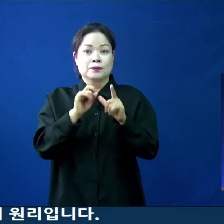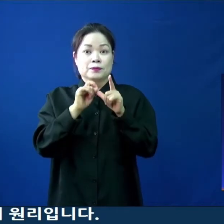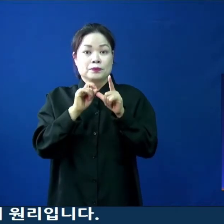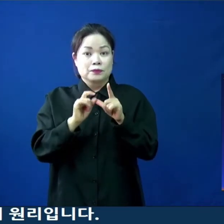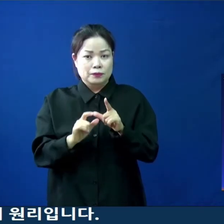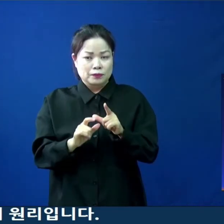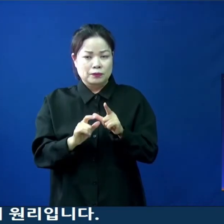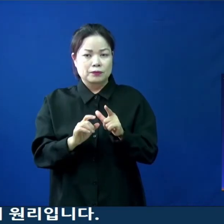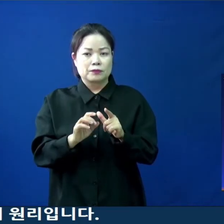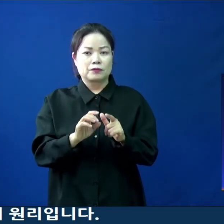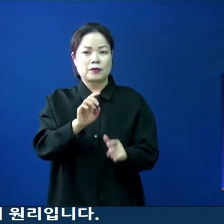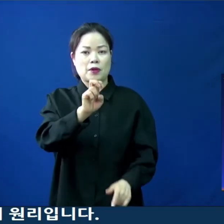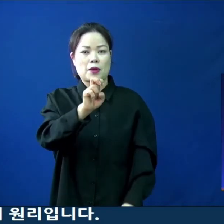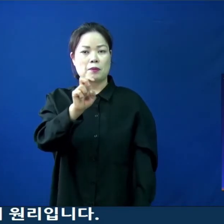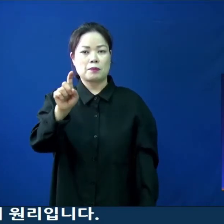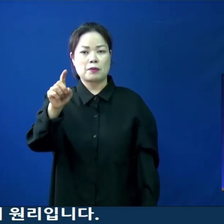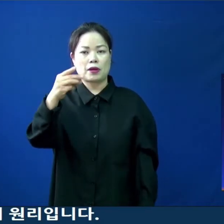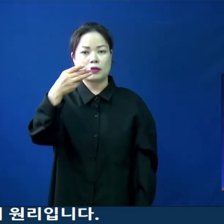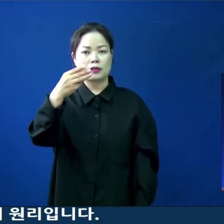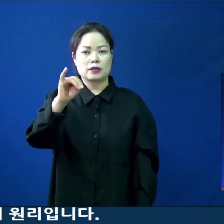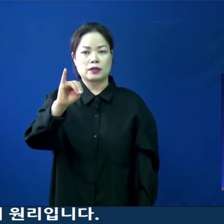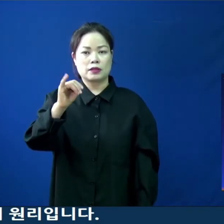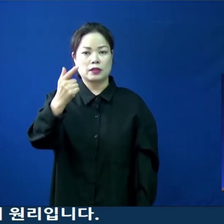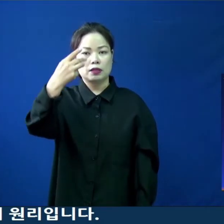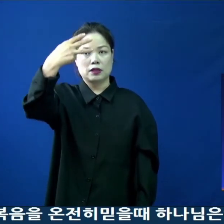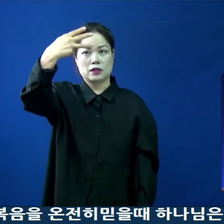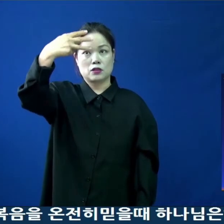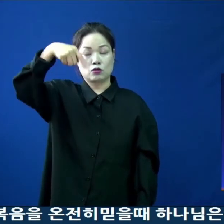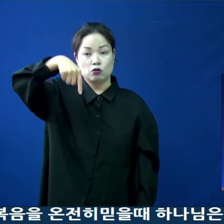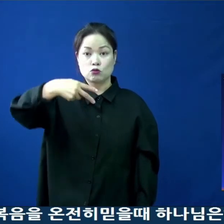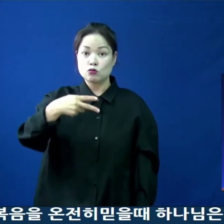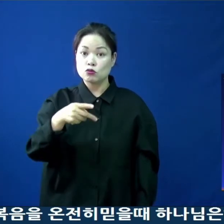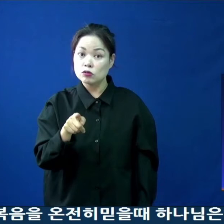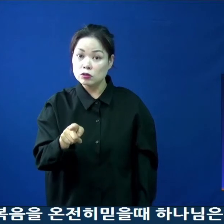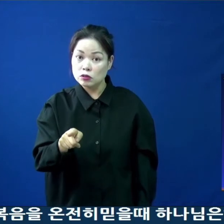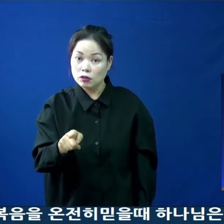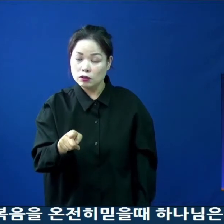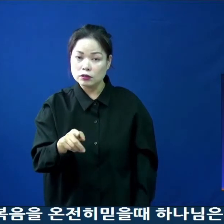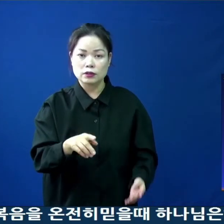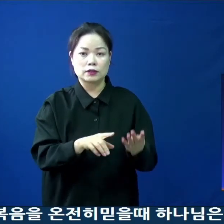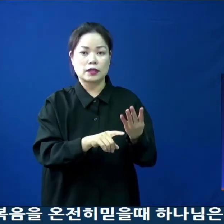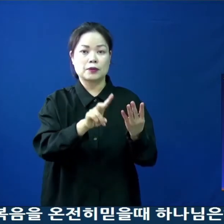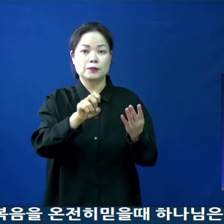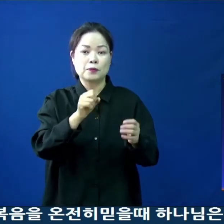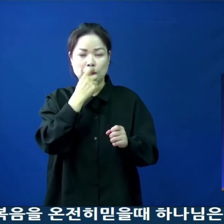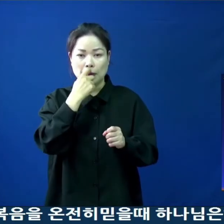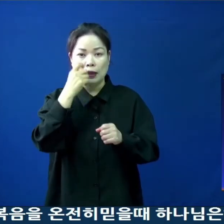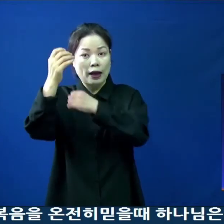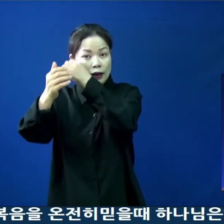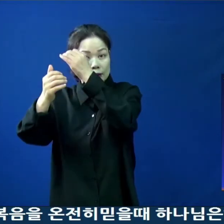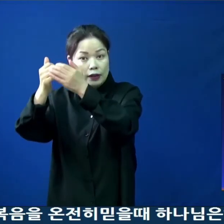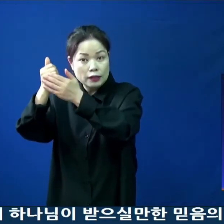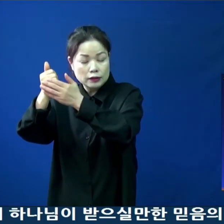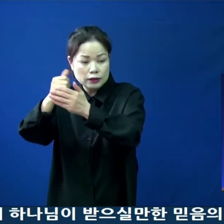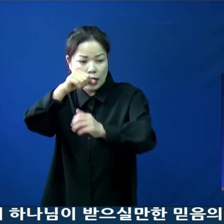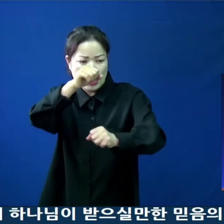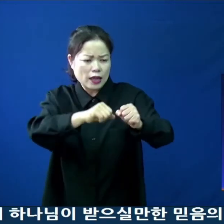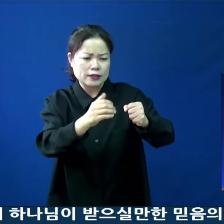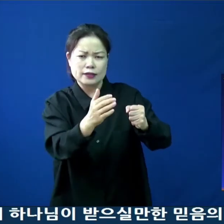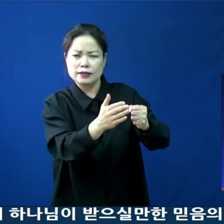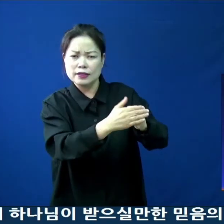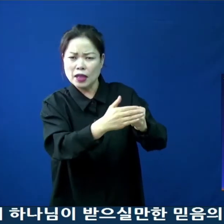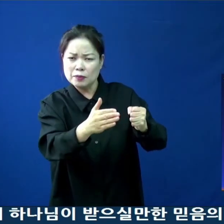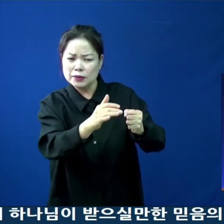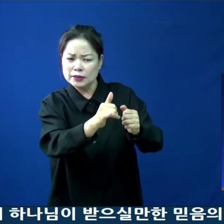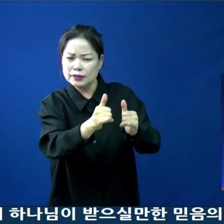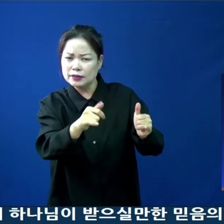대해서 마틴 루터는 4장 6절을 주의하면서 이렇게 적었습니다. 제가 읽어드리겠습니다. 하나님은 행위 때문에